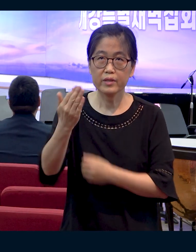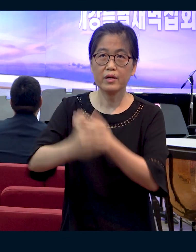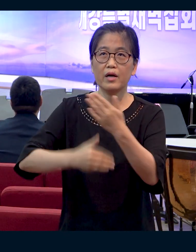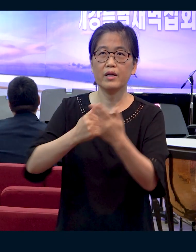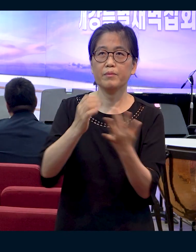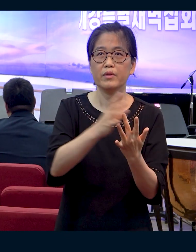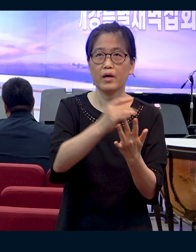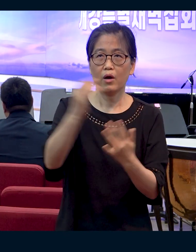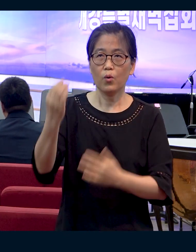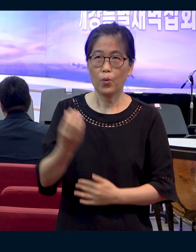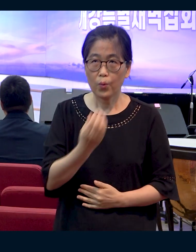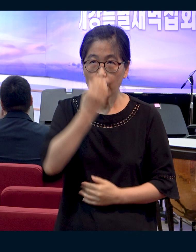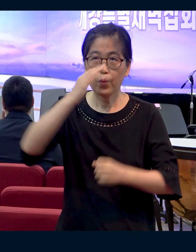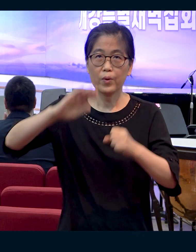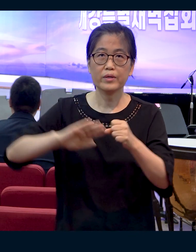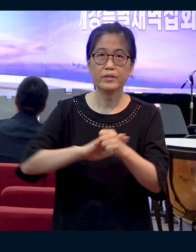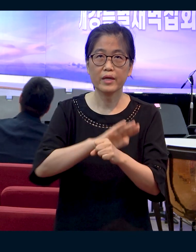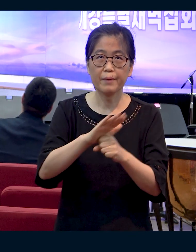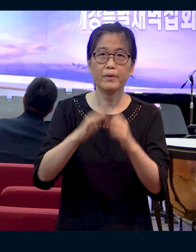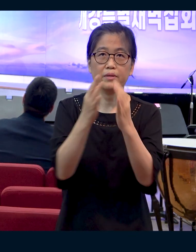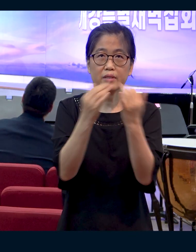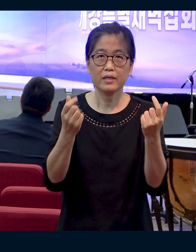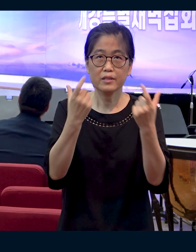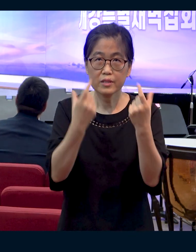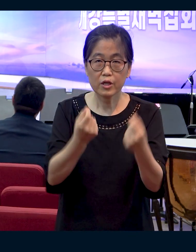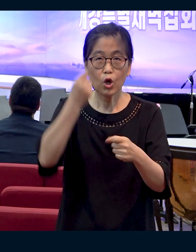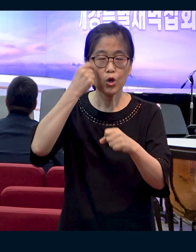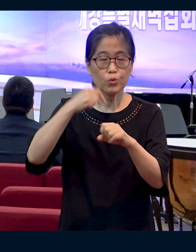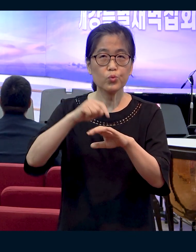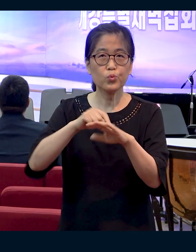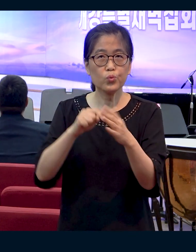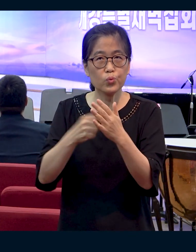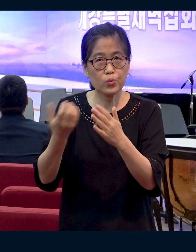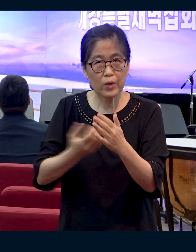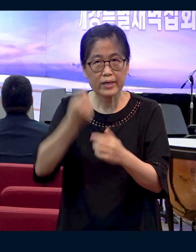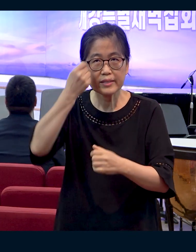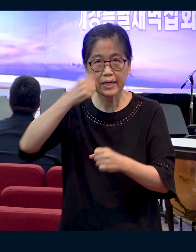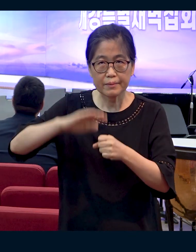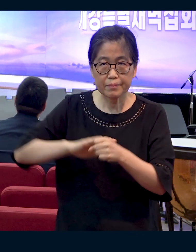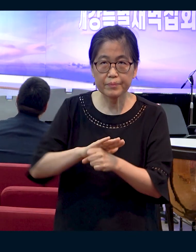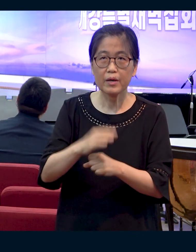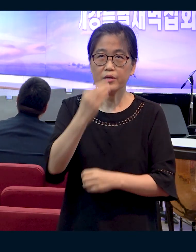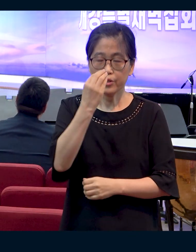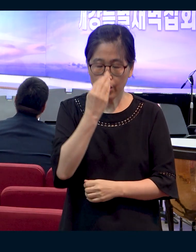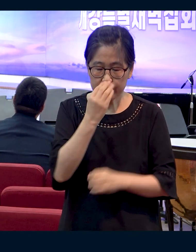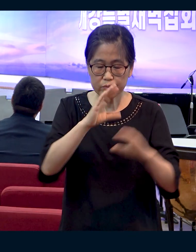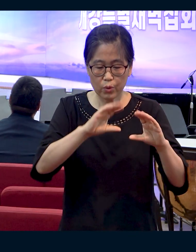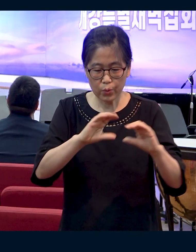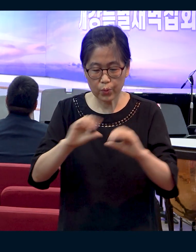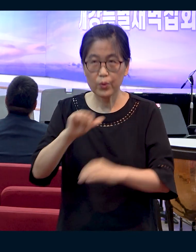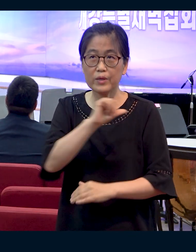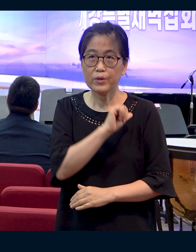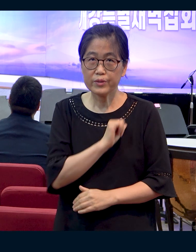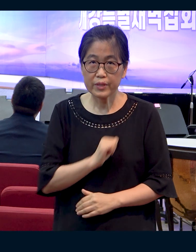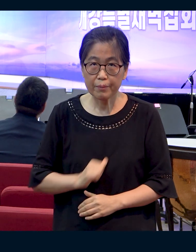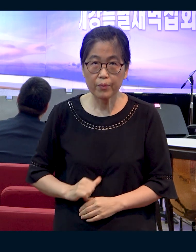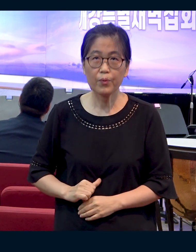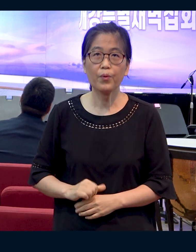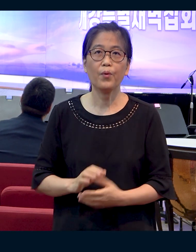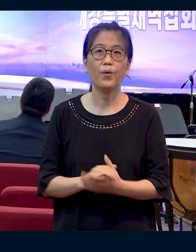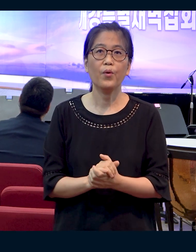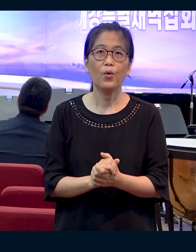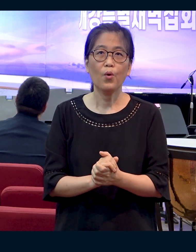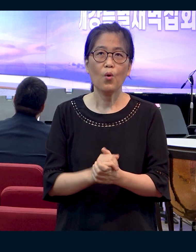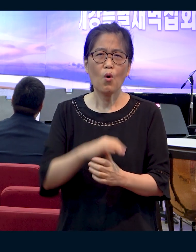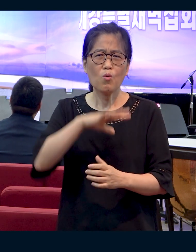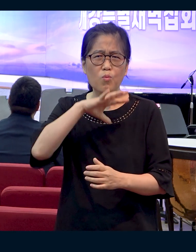그러므로 너희는 하나님이 택하사 거룩하고 사랑받는 자처럼 긍휼과 자비와 겸손과 온유와 오래 참음을